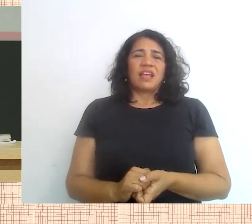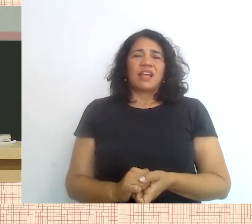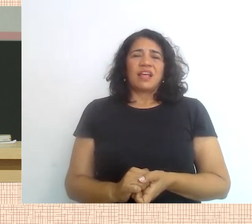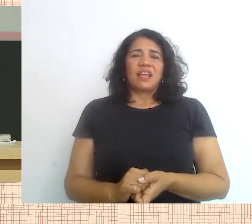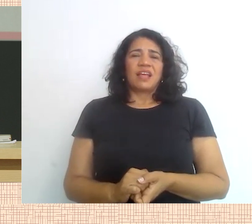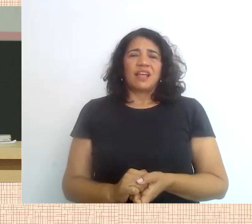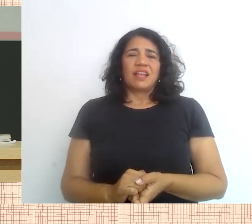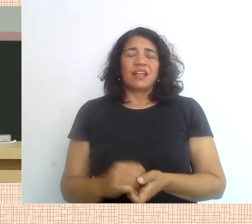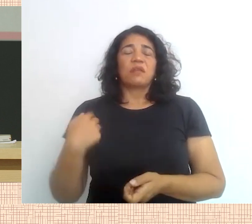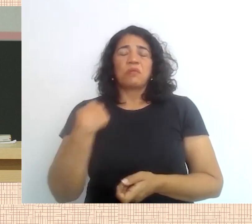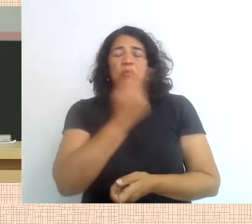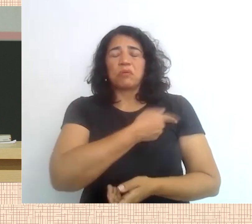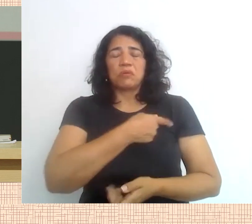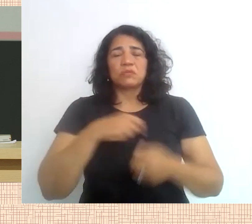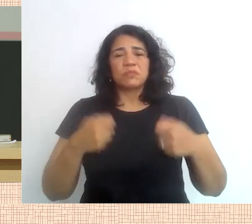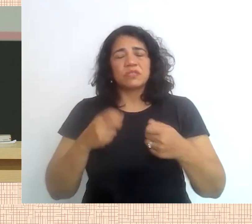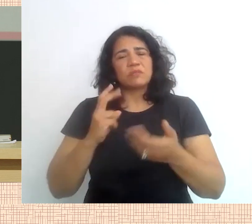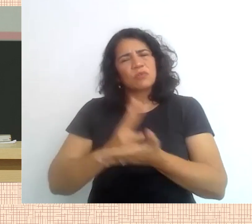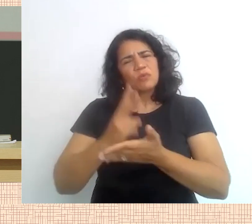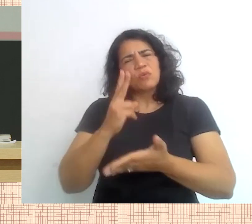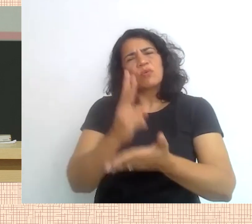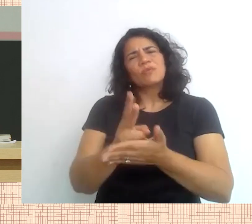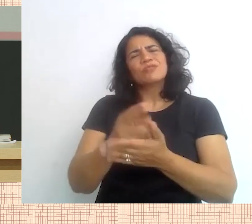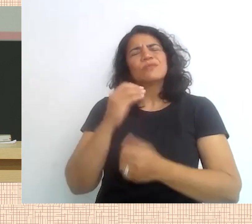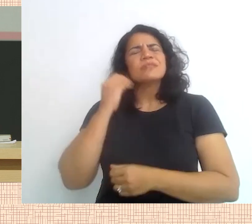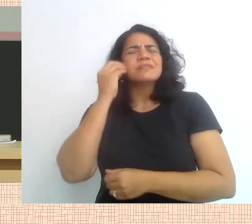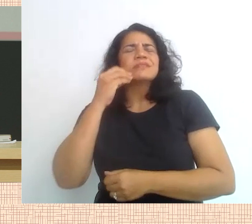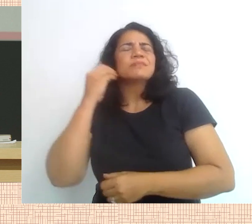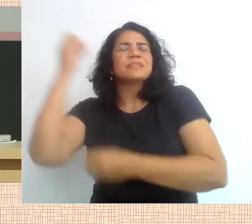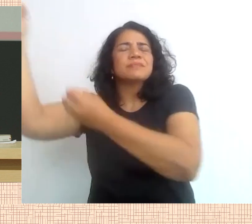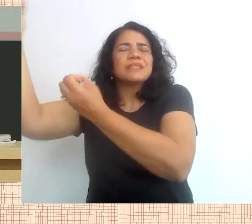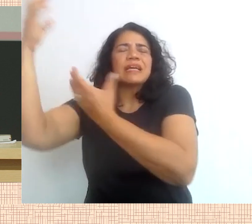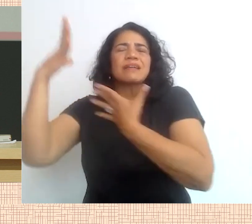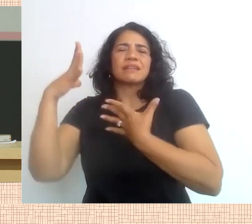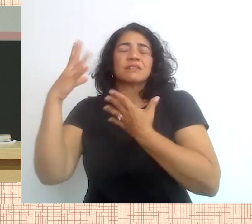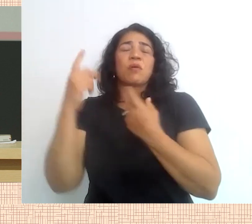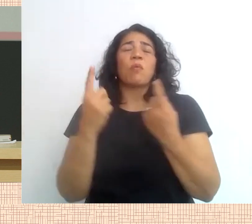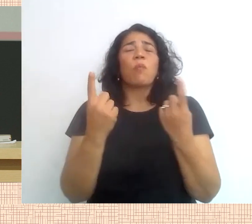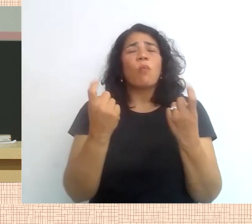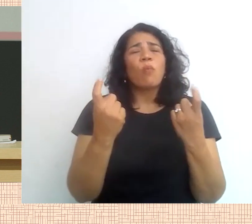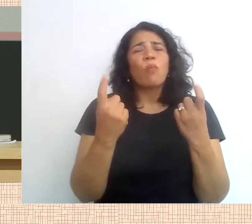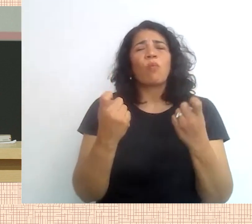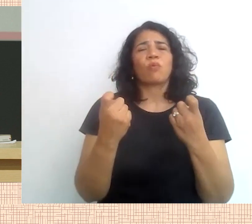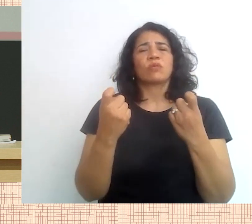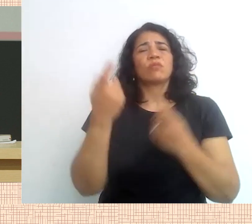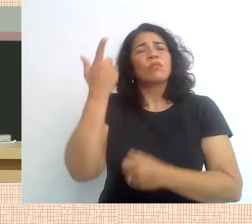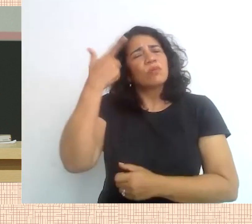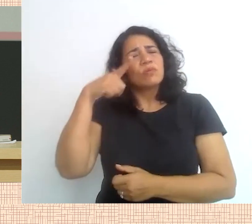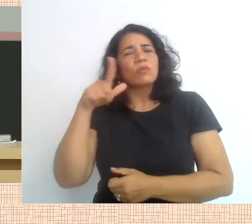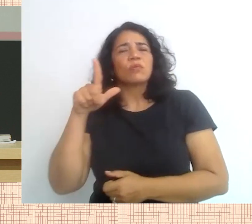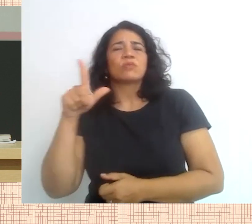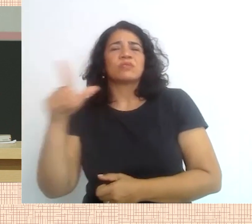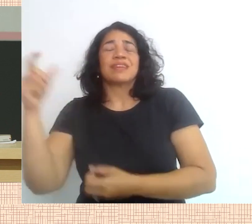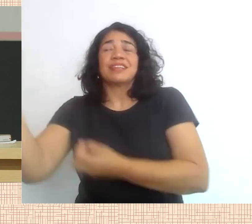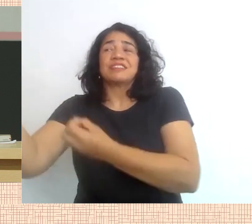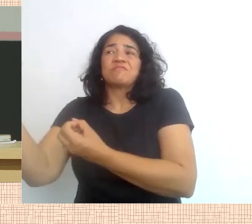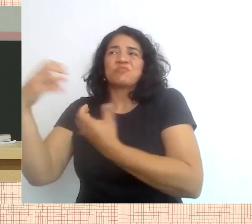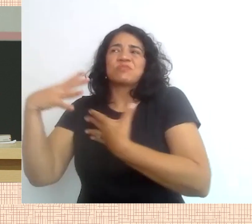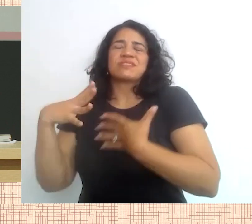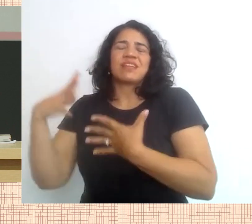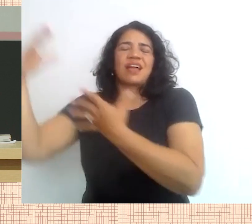continuar desfrutando da graça. E o único que pode nos dar graça, irmãos, o único que nos vincula com Deus é